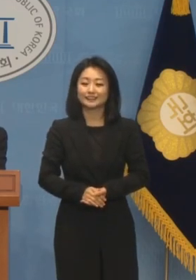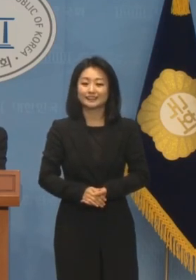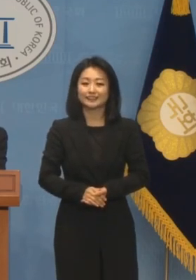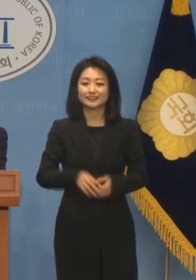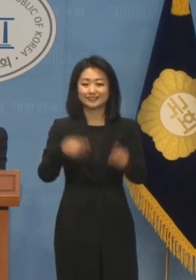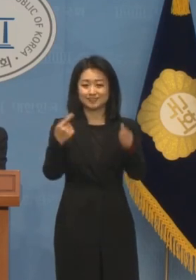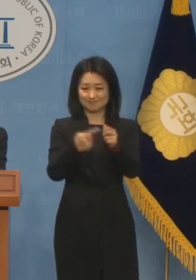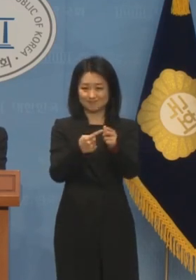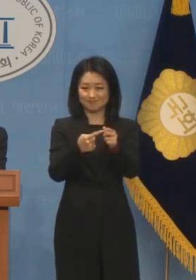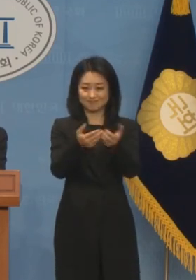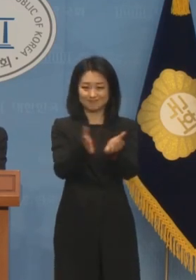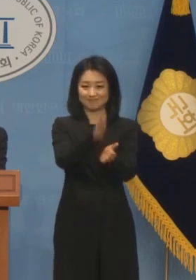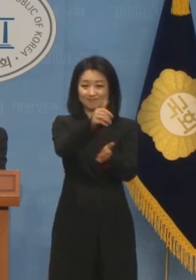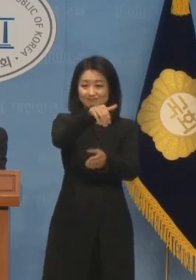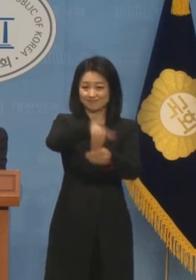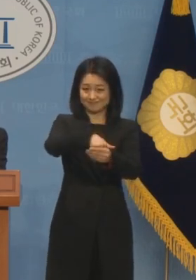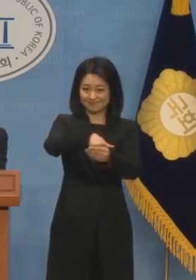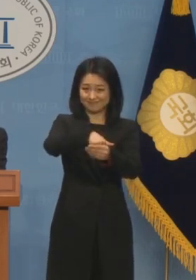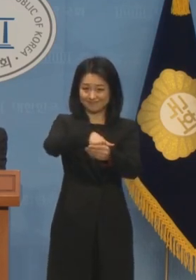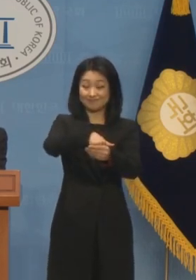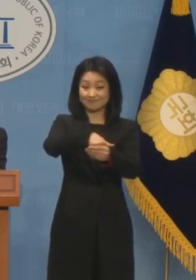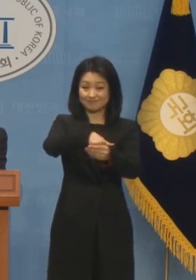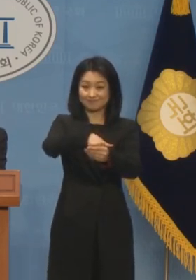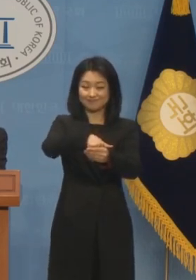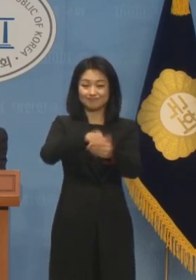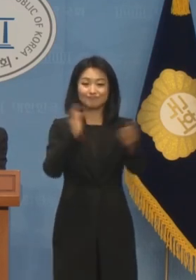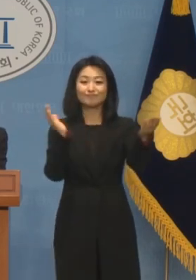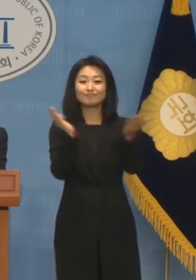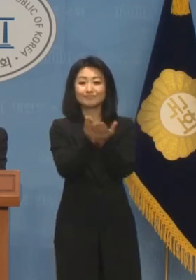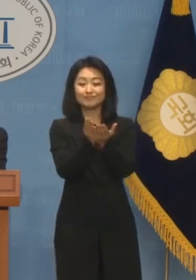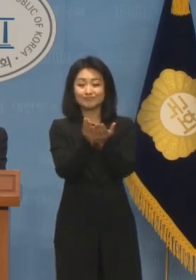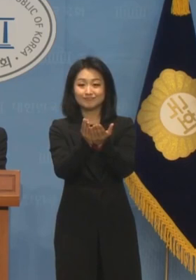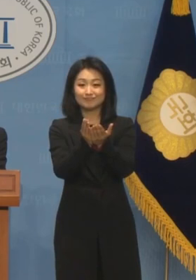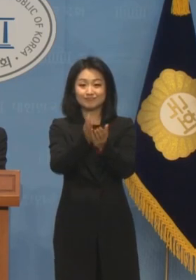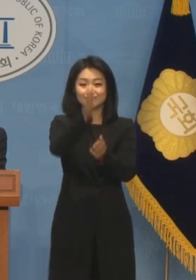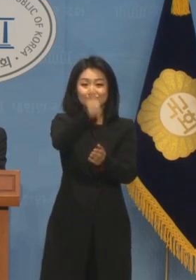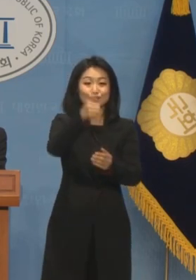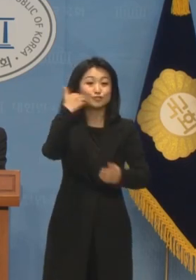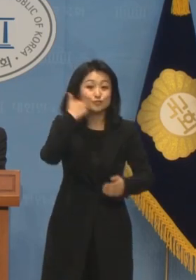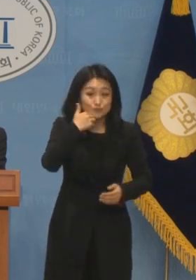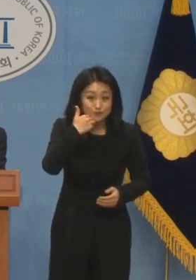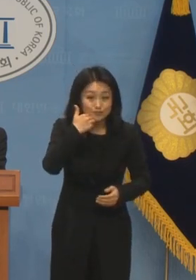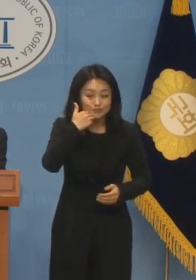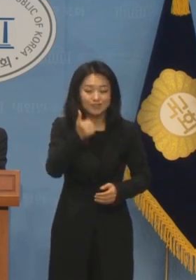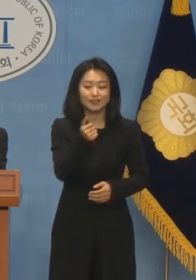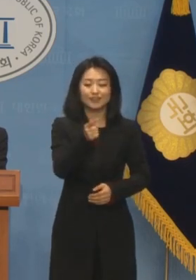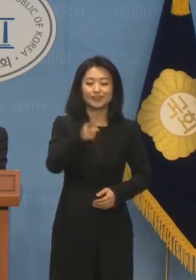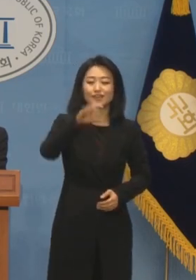제1차 전당대회 당대표 적임자 허은하 후보입니다.